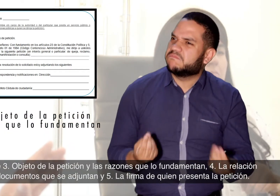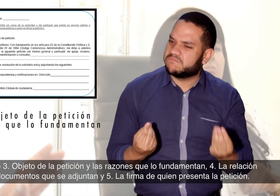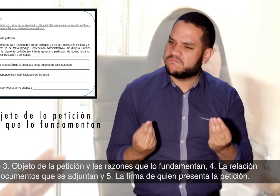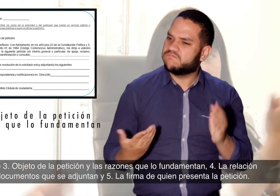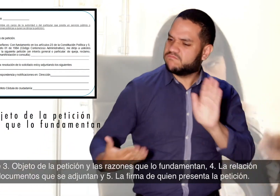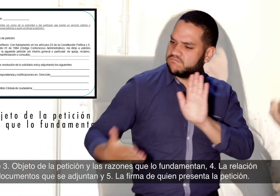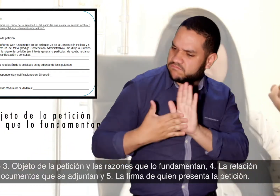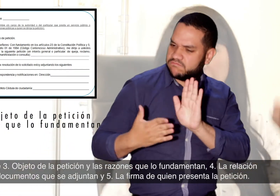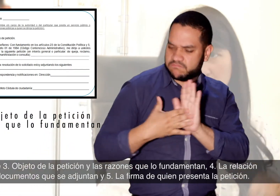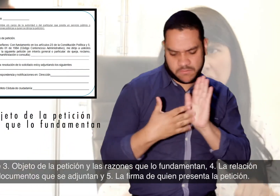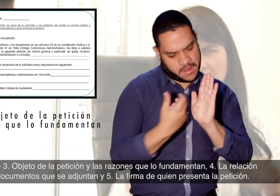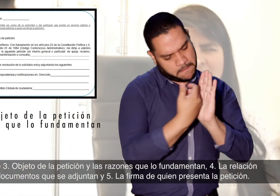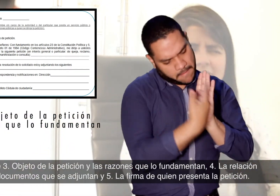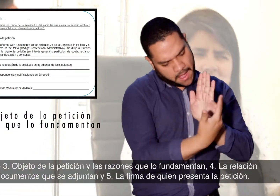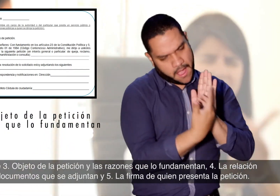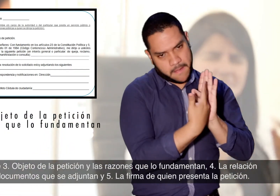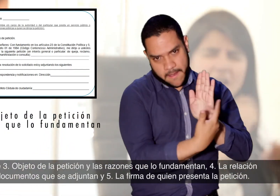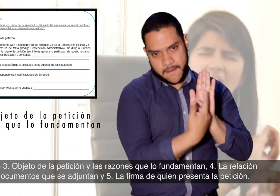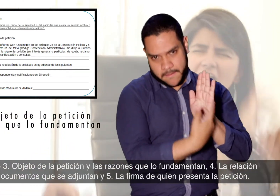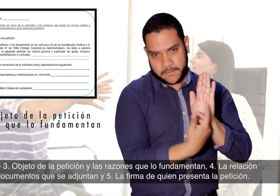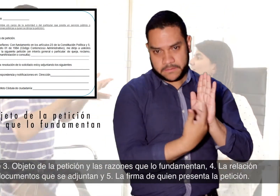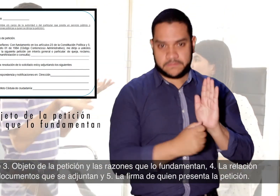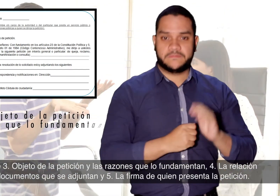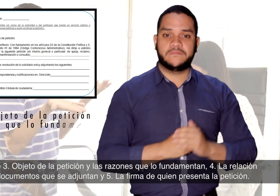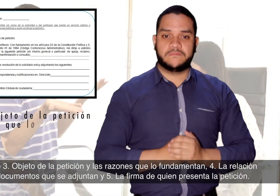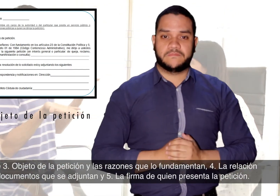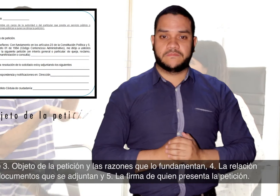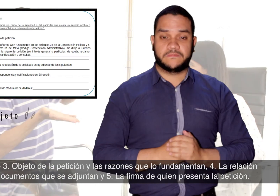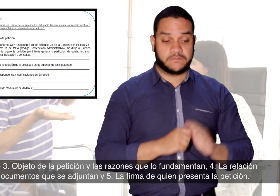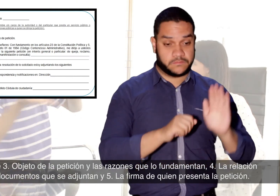petición y las razones que lo fundamentan.